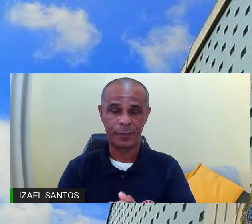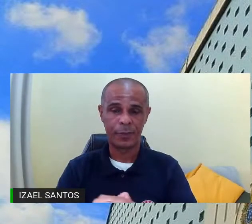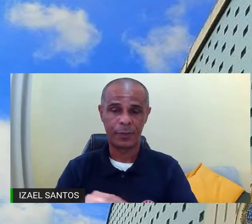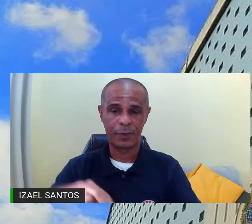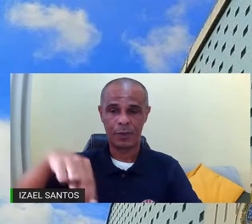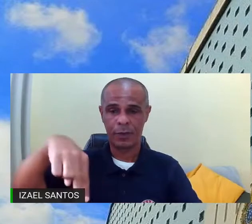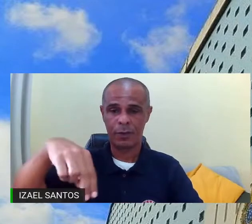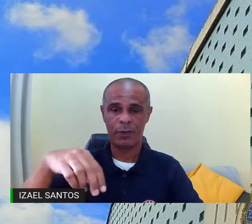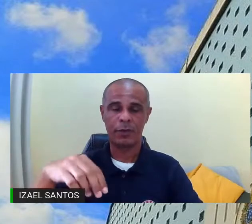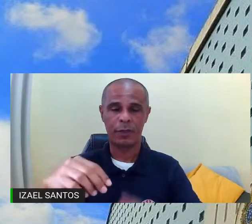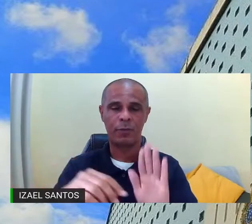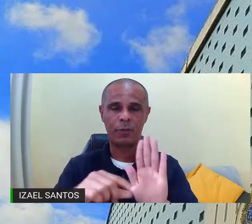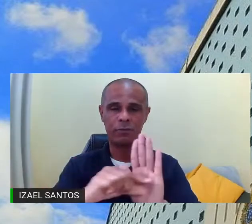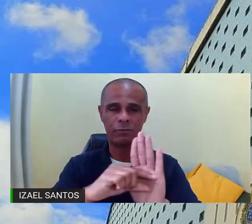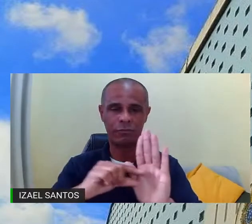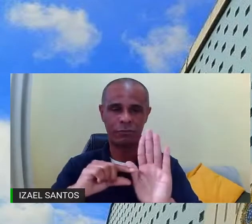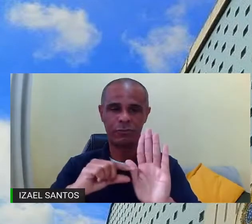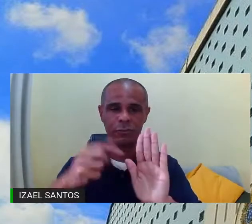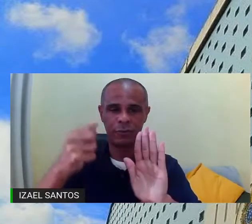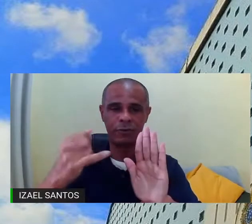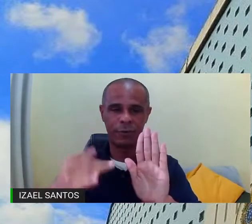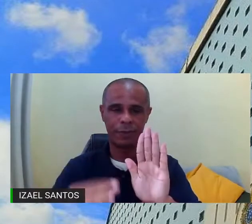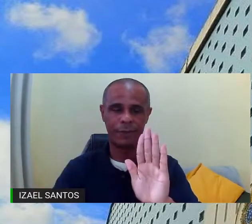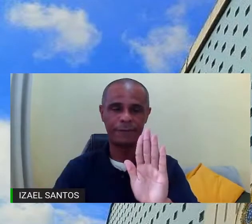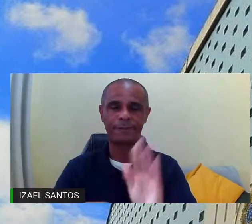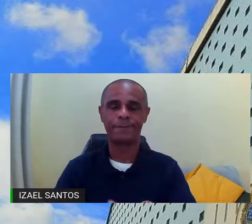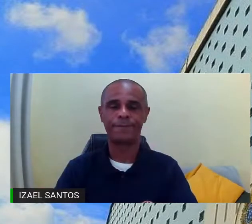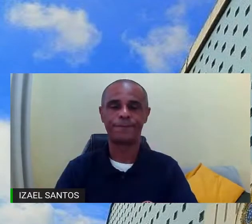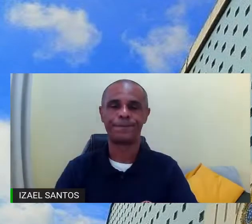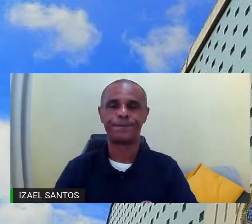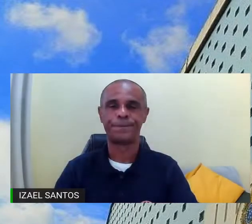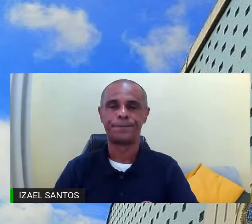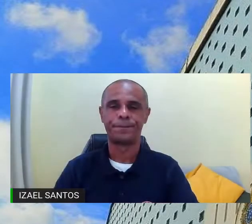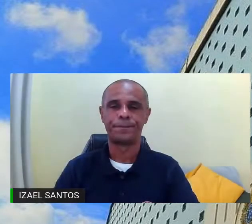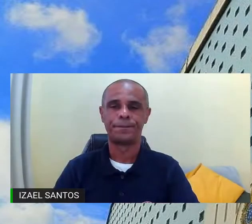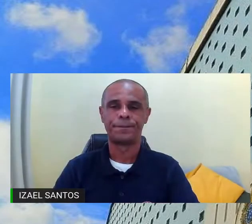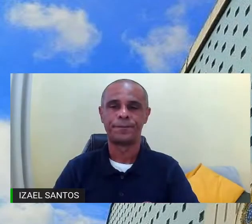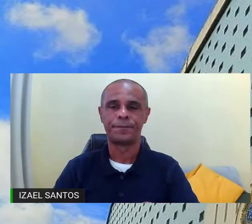e depois eu passarei já à análise das DCNs.